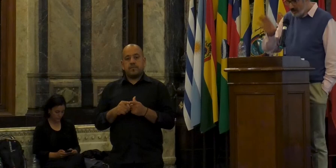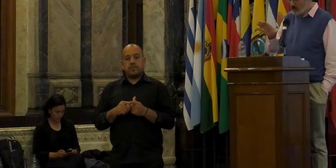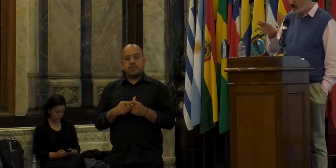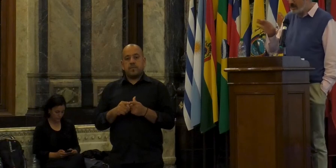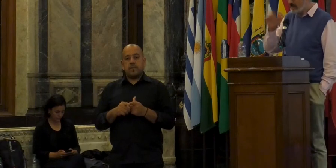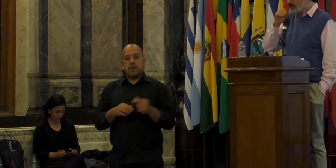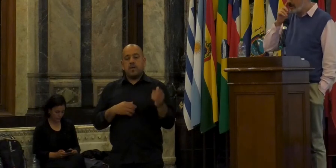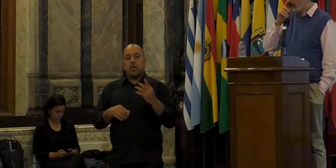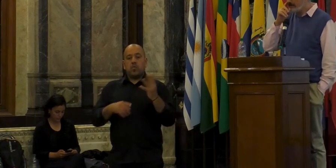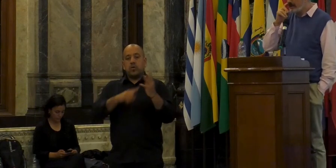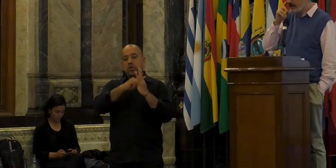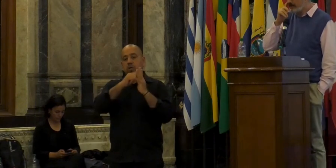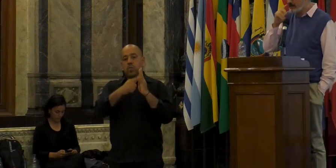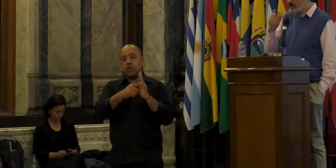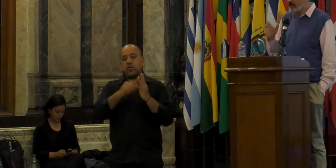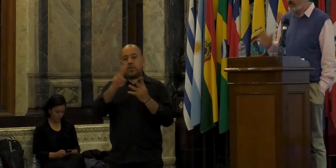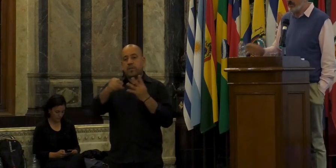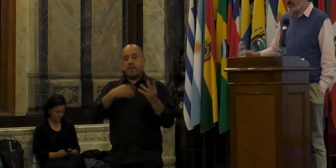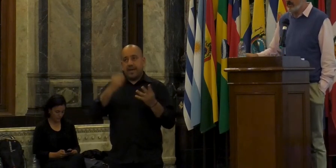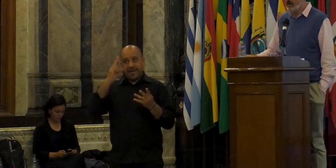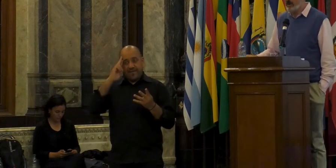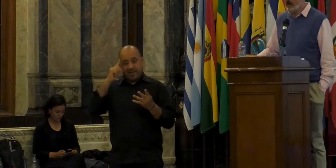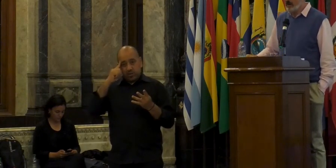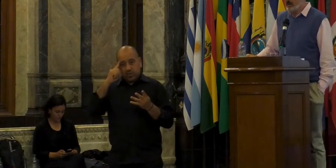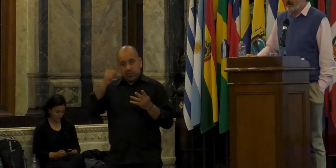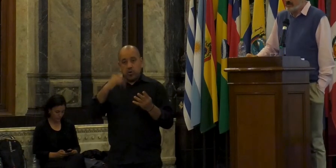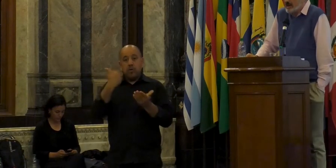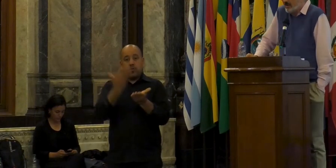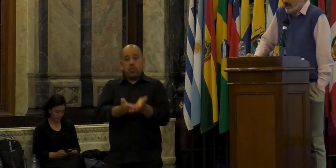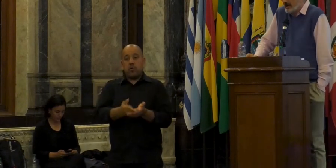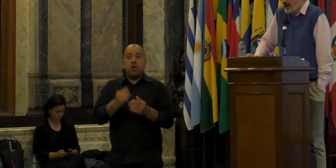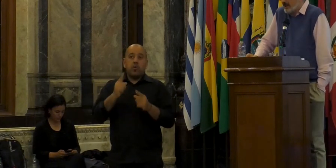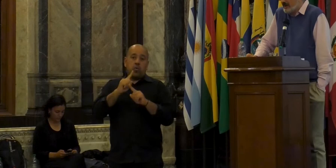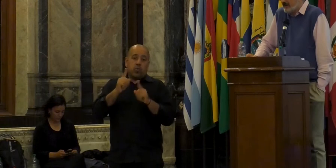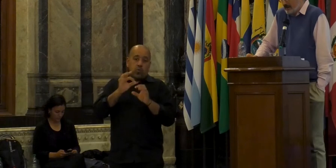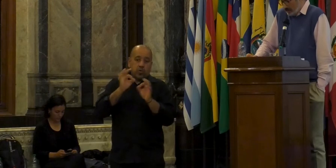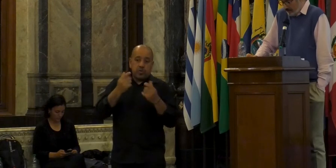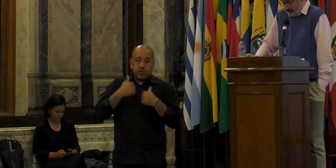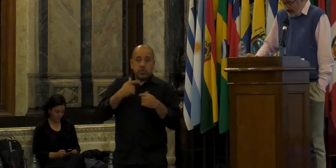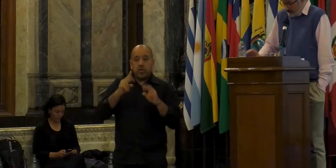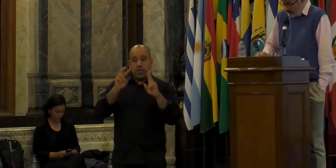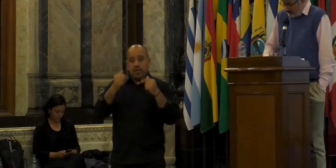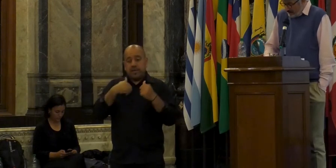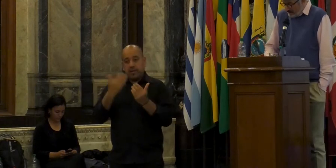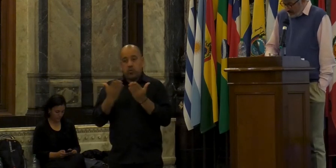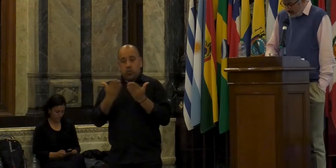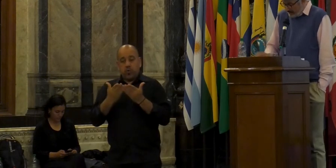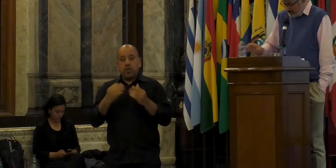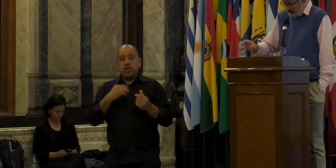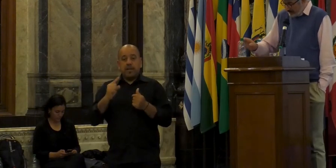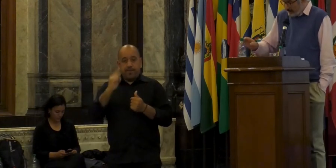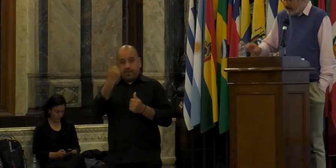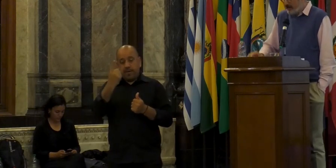cuáles son las cuatro direcciones de reflexión que yo os propongo, o que yo sigo en realidad a partir de esta etnografía. La